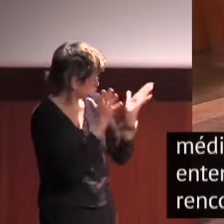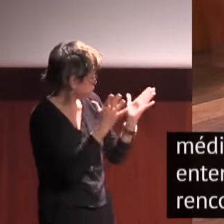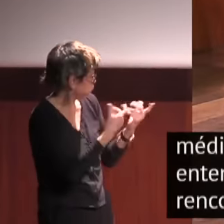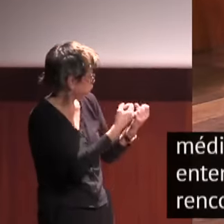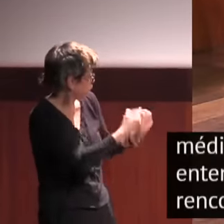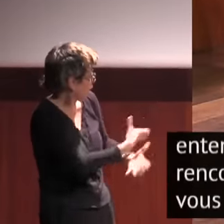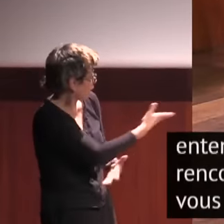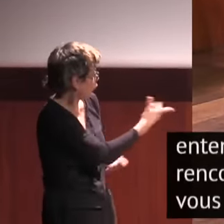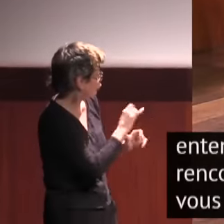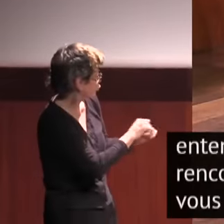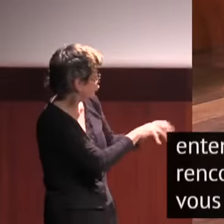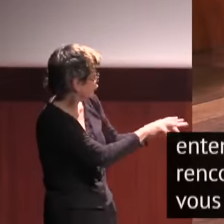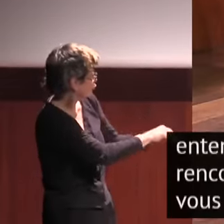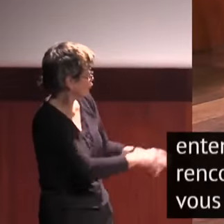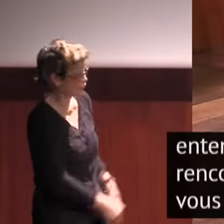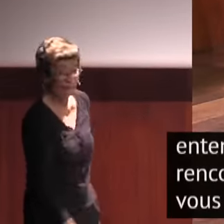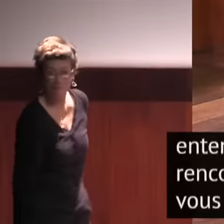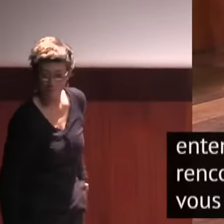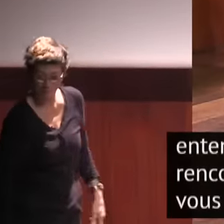en parler ?